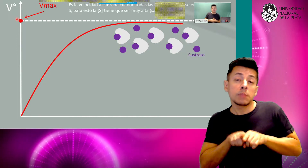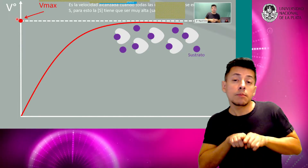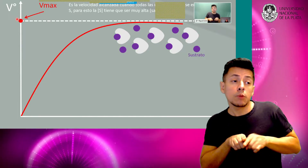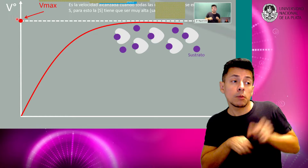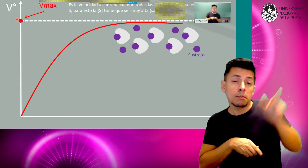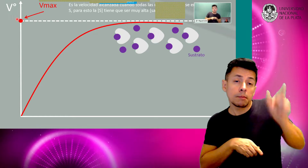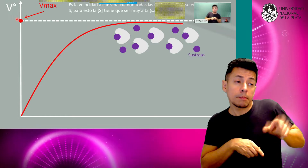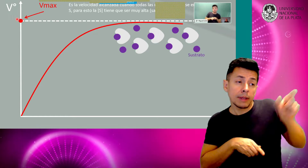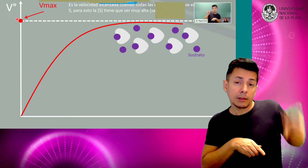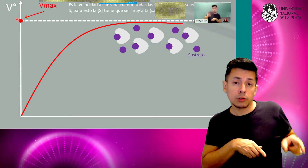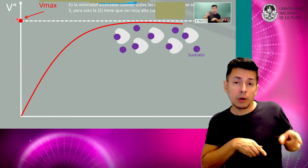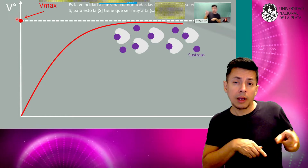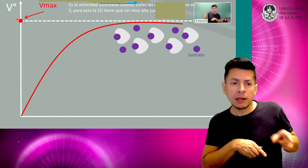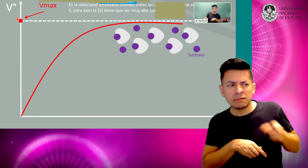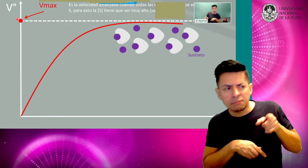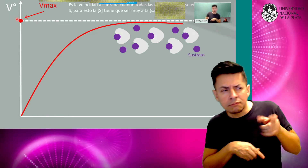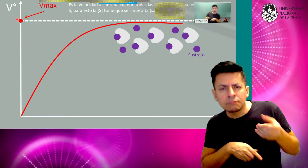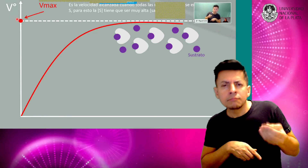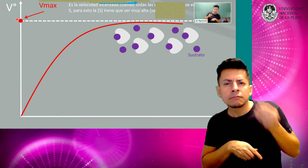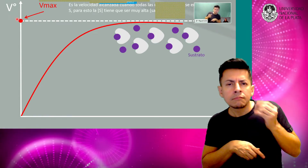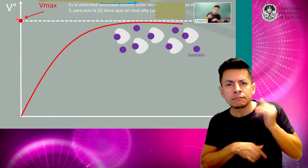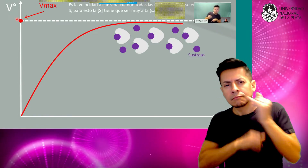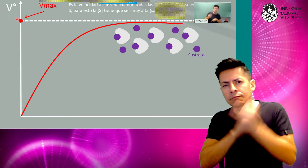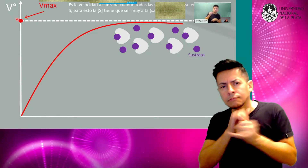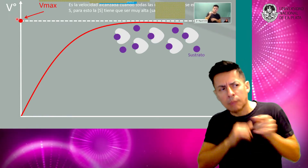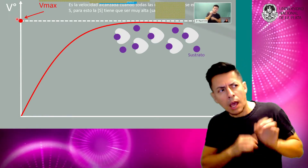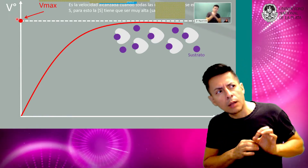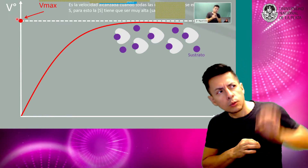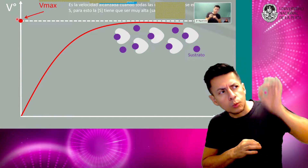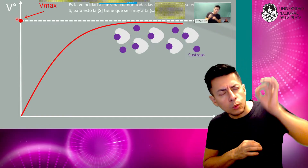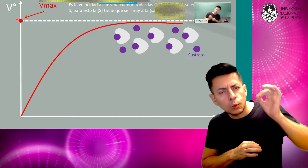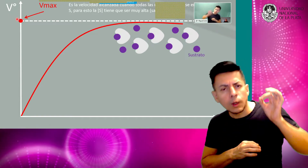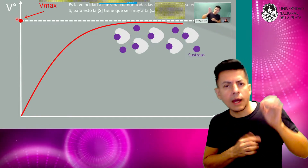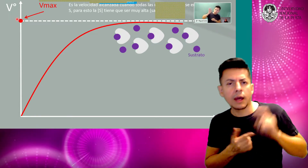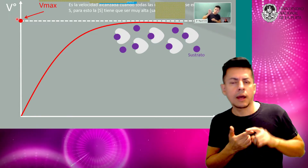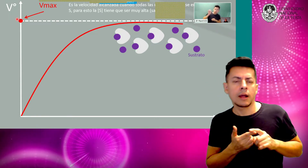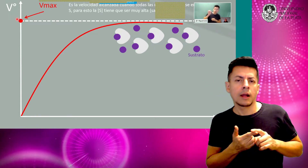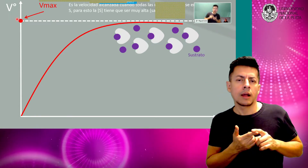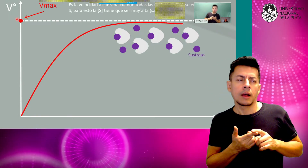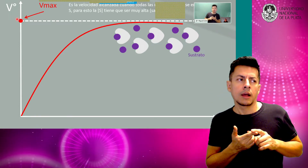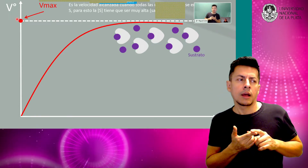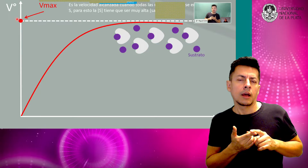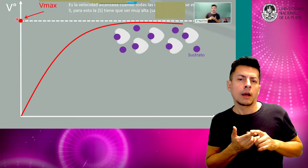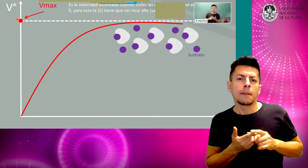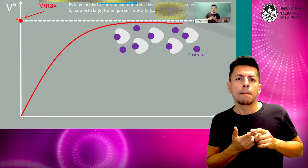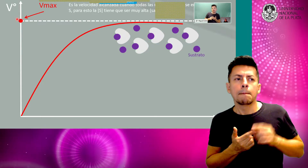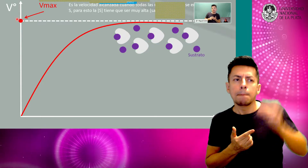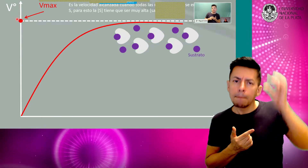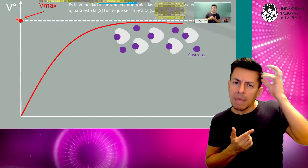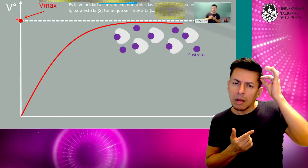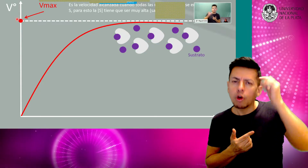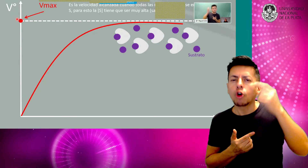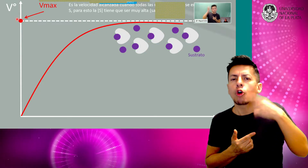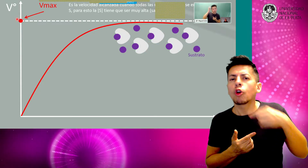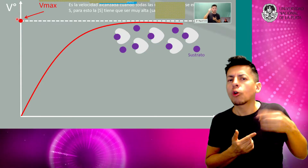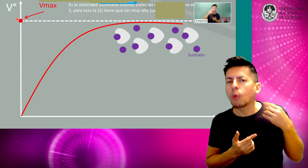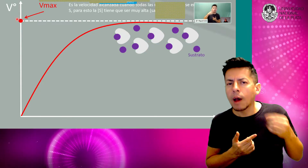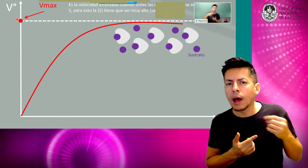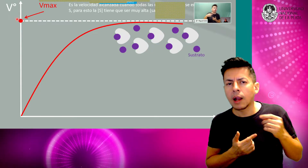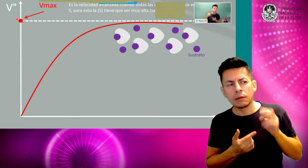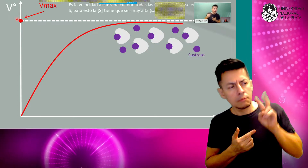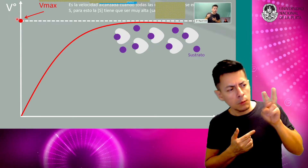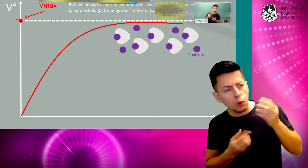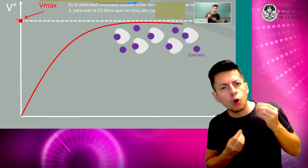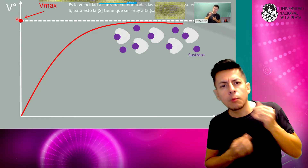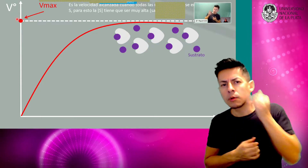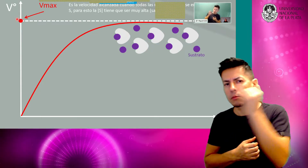podemos describir por su altura, por su color de pelo o lo que sea. A las enzimas las